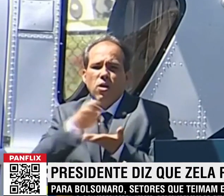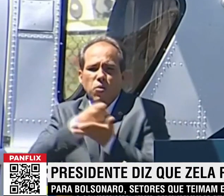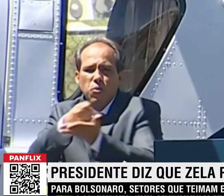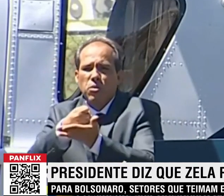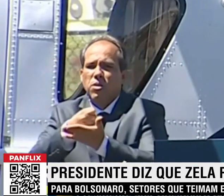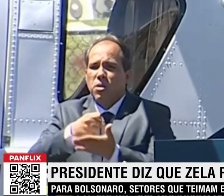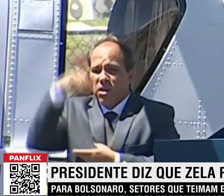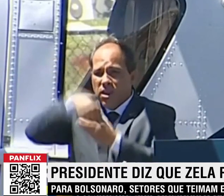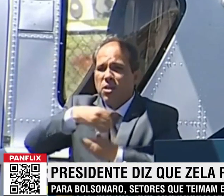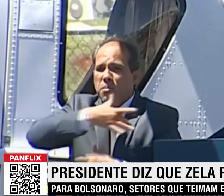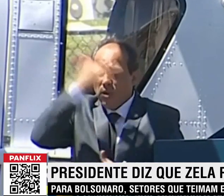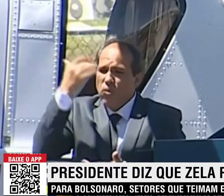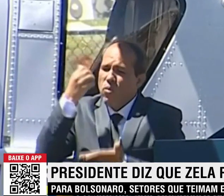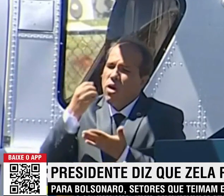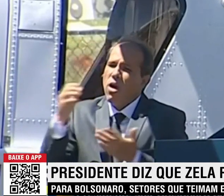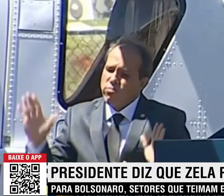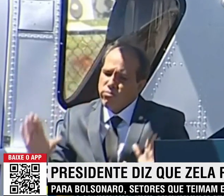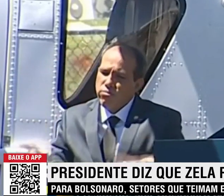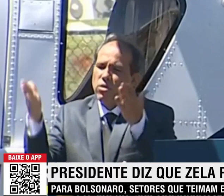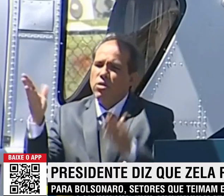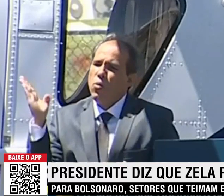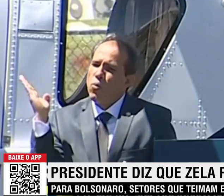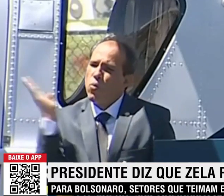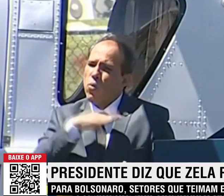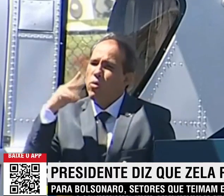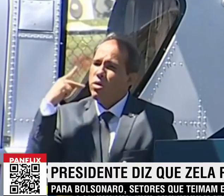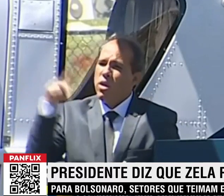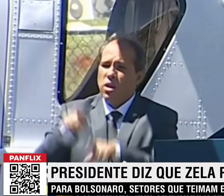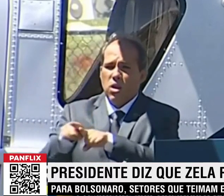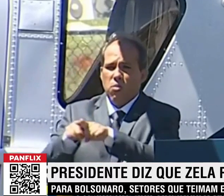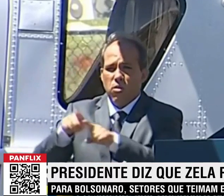e gente para socorrer os nossos irmãos.